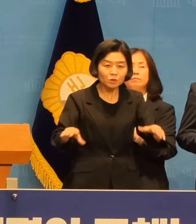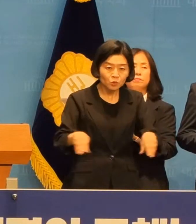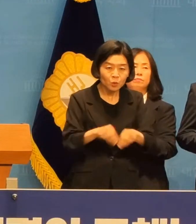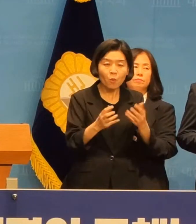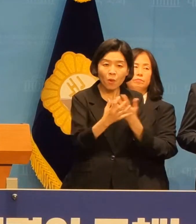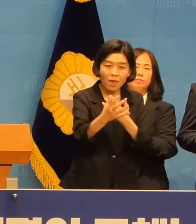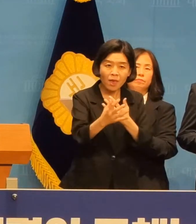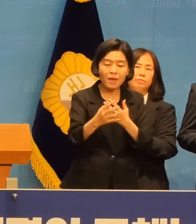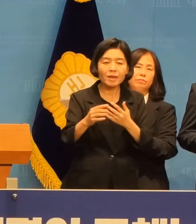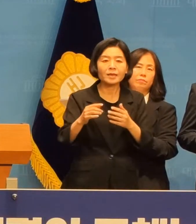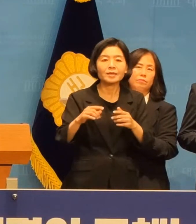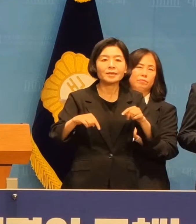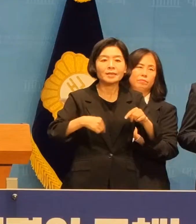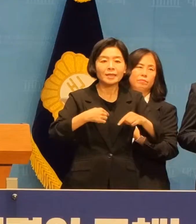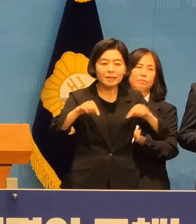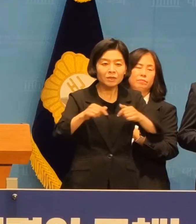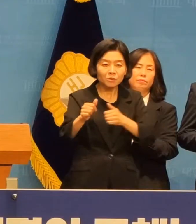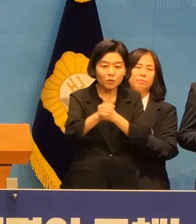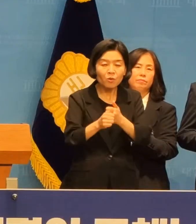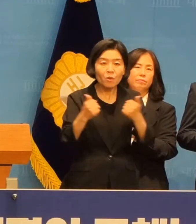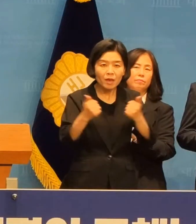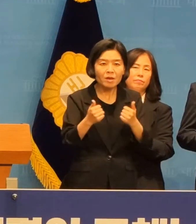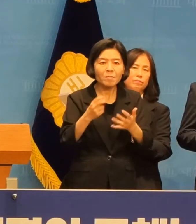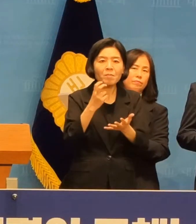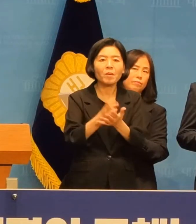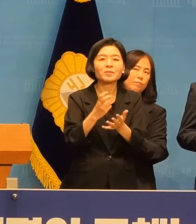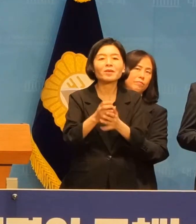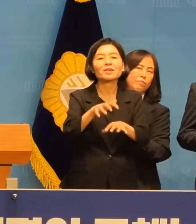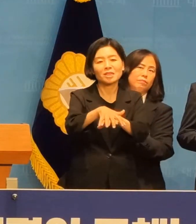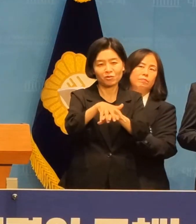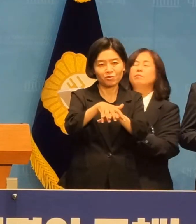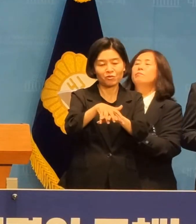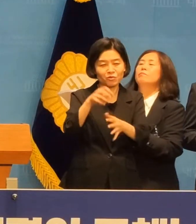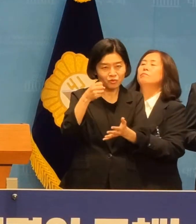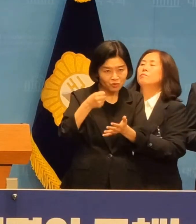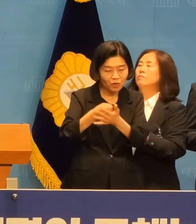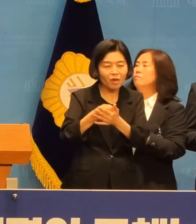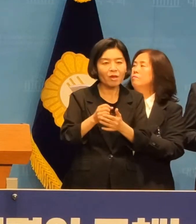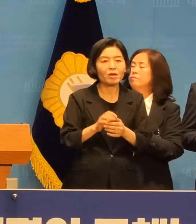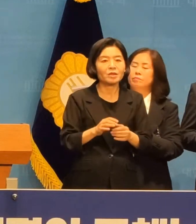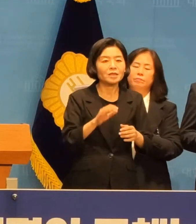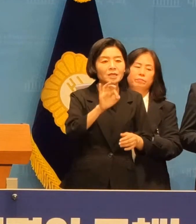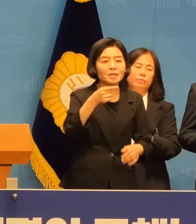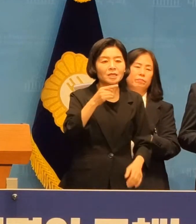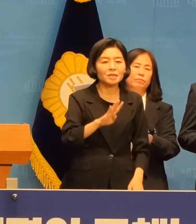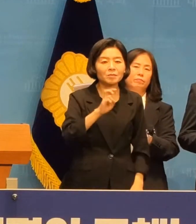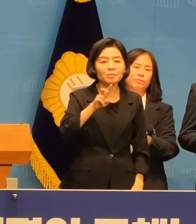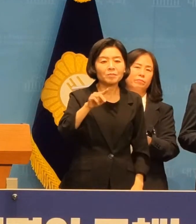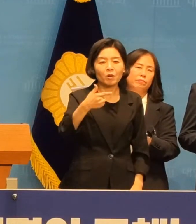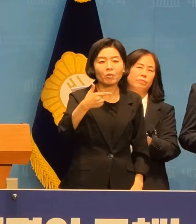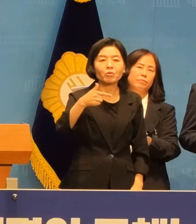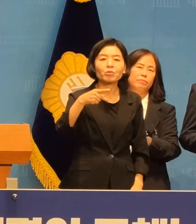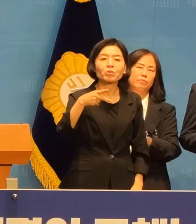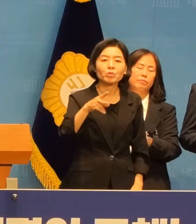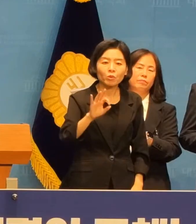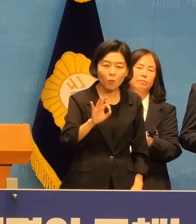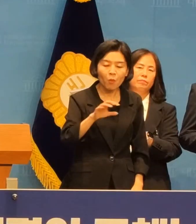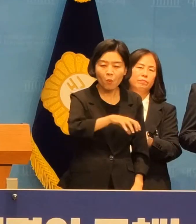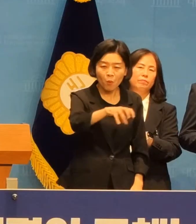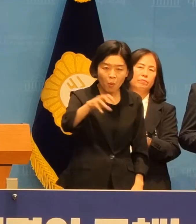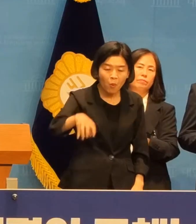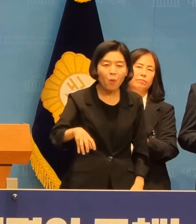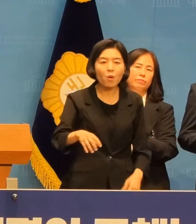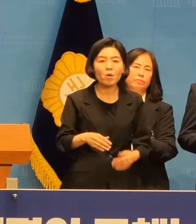주민자치회를 법정기구로 제도화합니다. 읍면동 단위마다 주민총회를 설치해 주민이 직접 지역의 주요